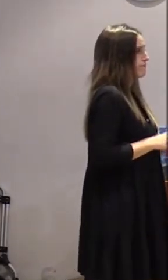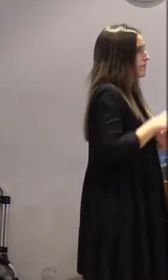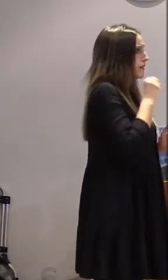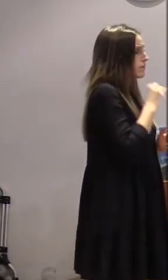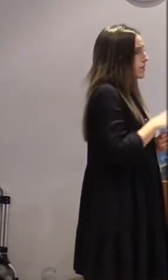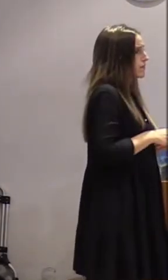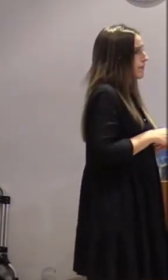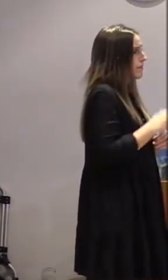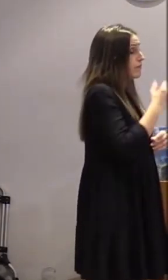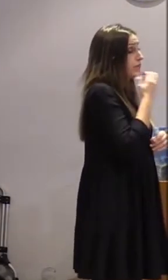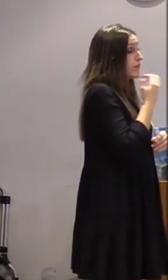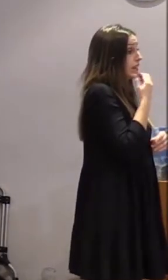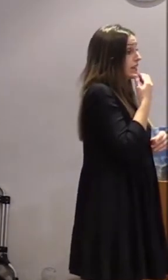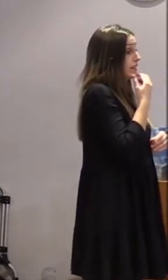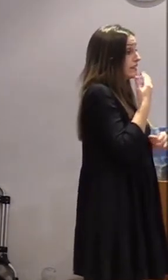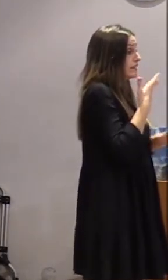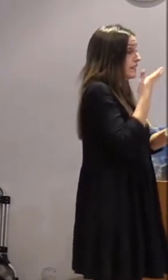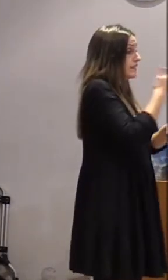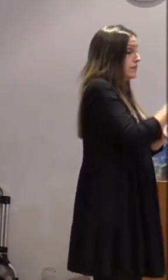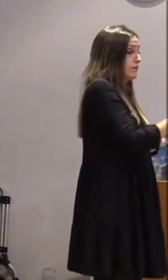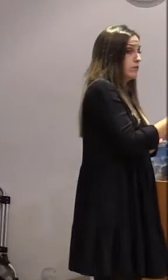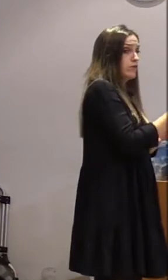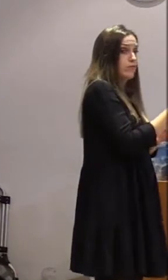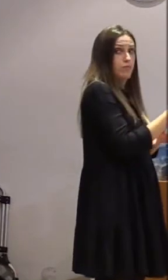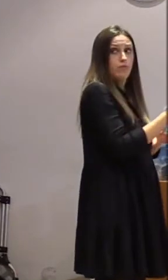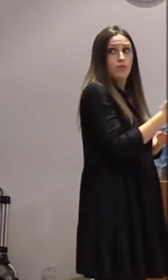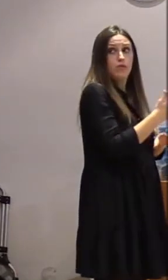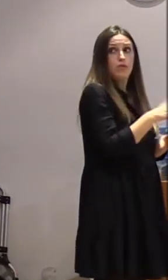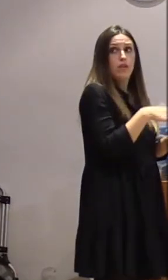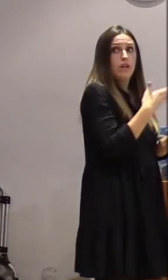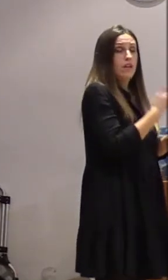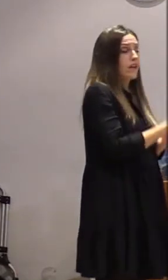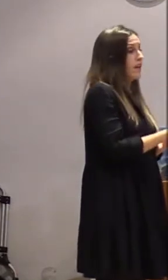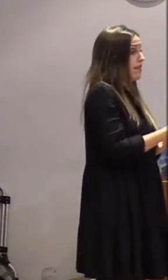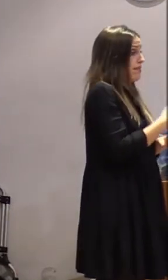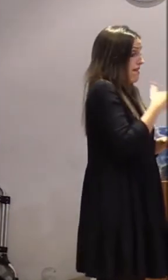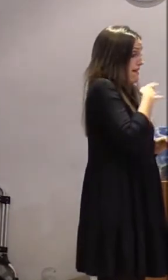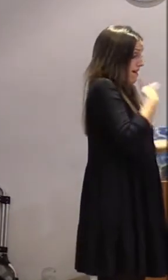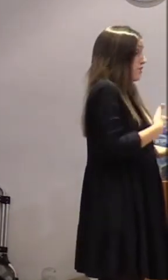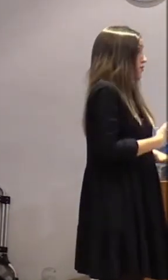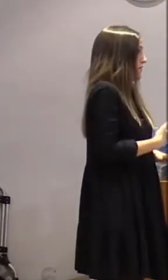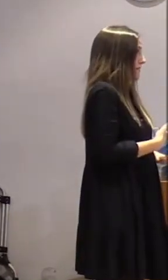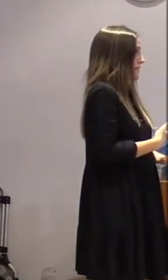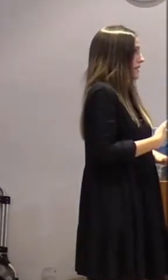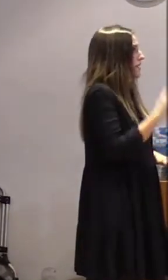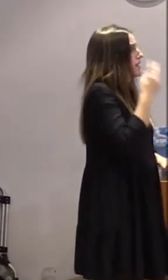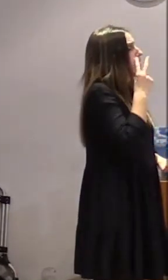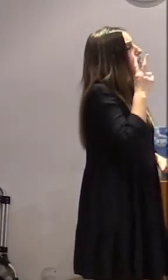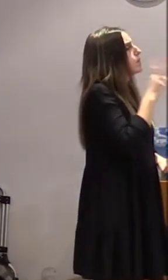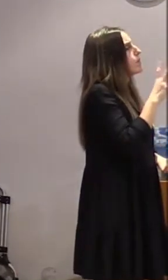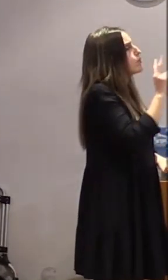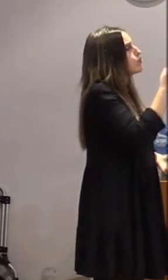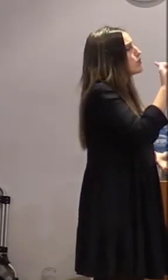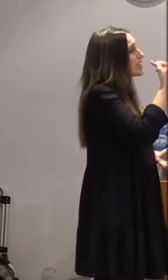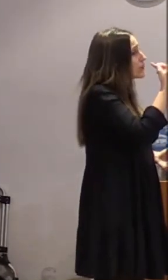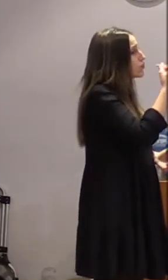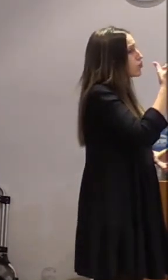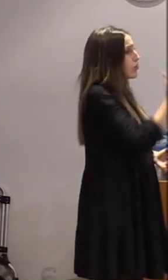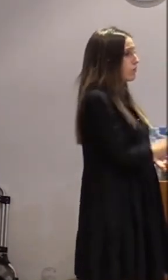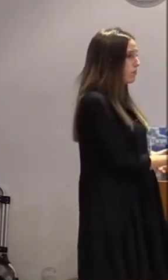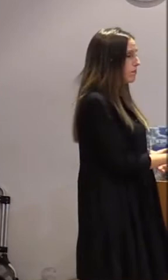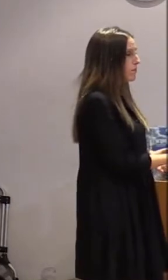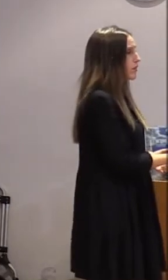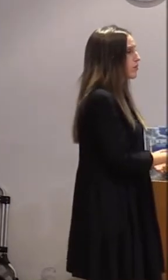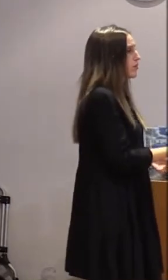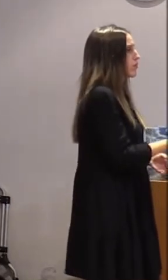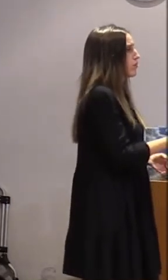Bien, si vamos un poquito más hacia la época actual, vemos que hay un segundo pico, momento álgido